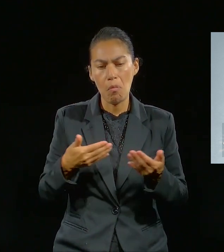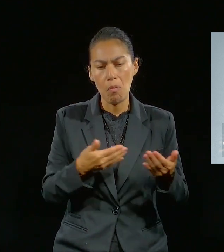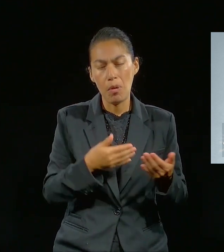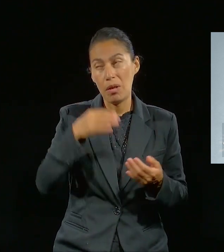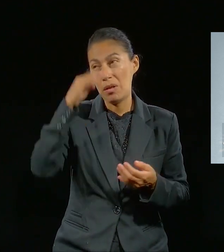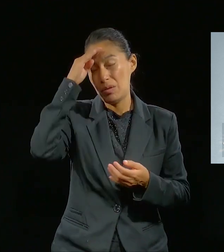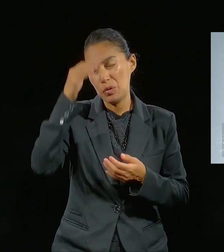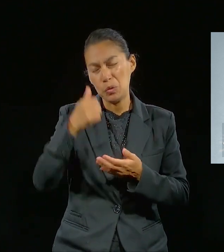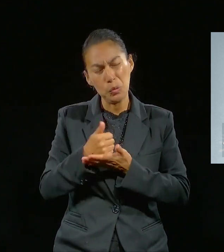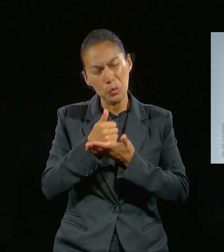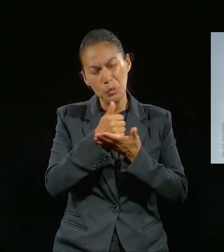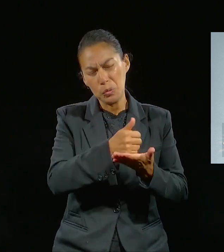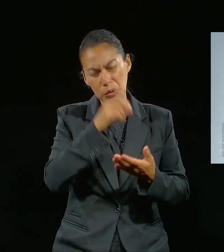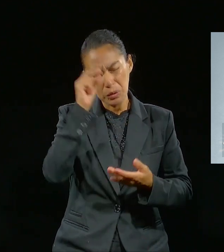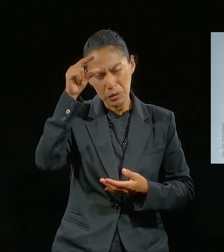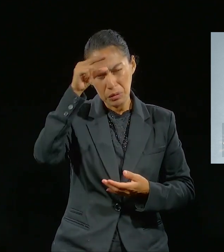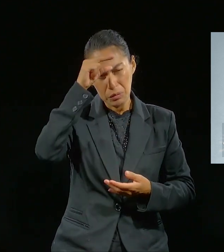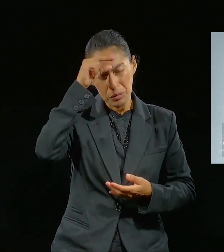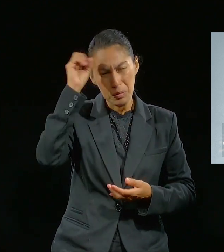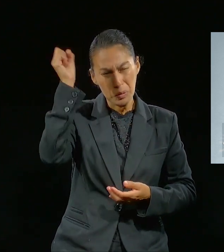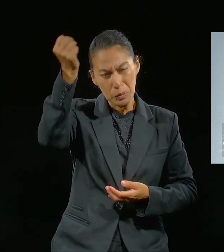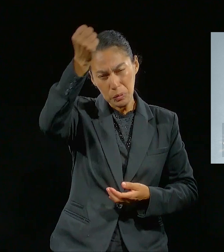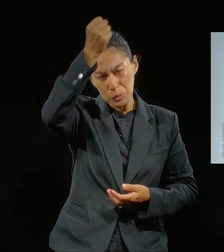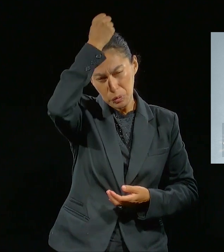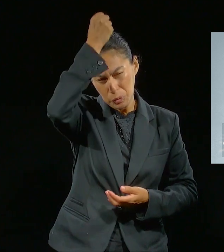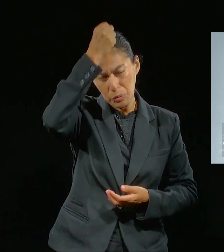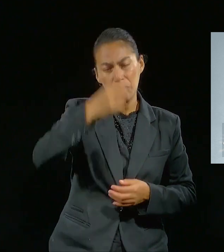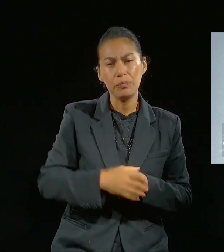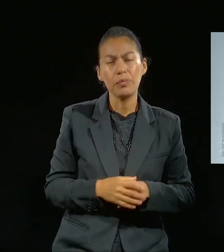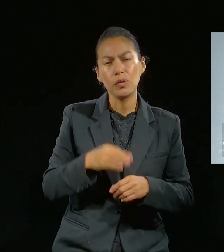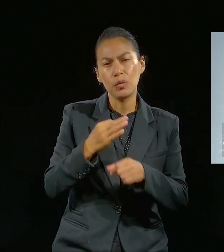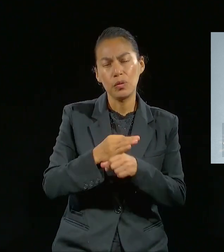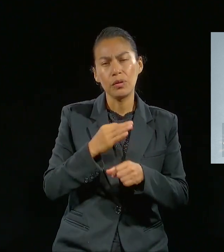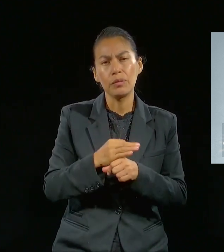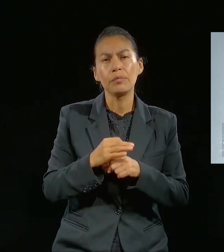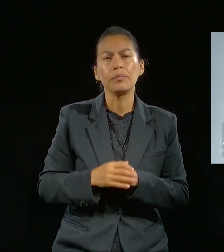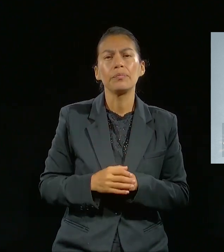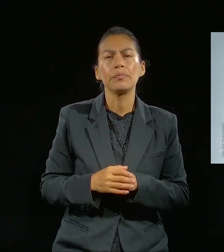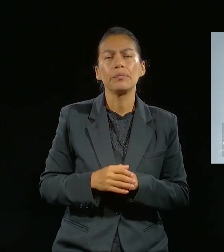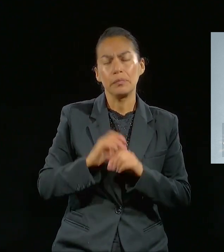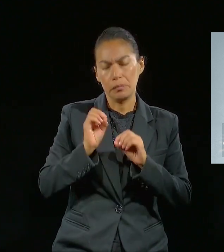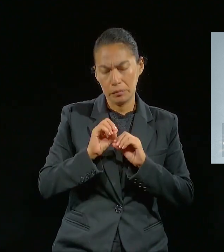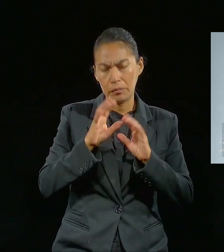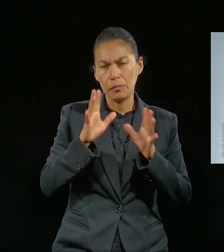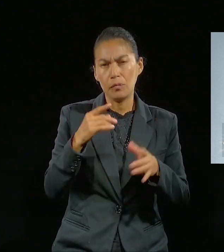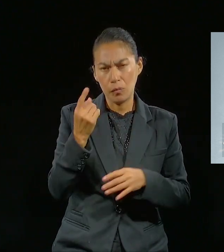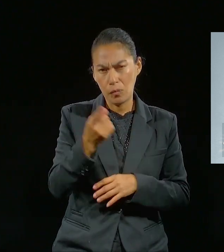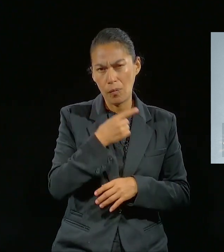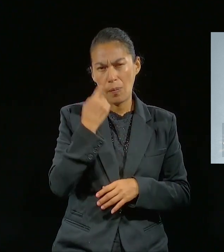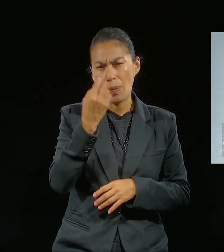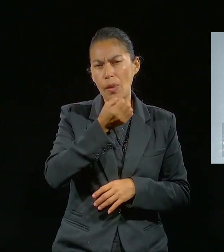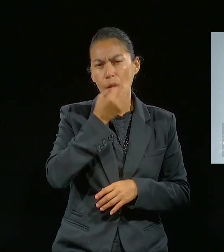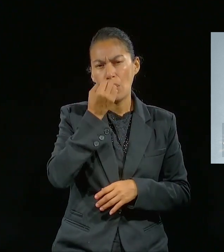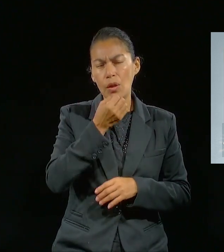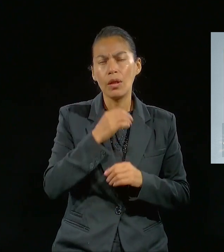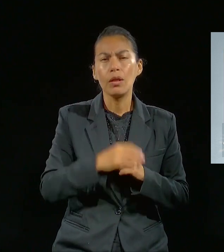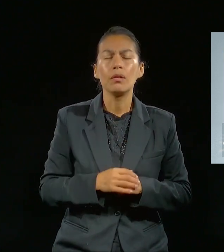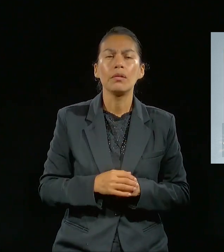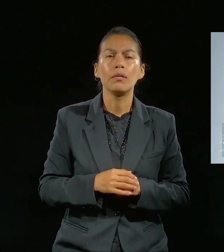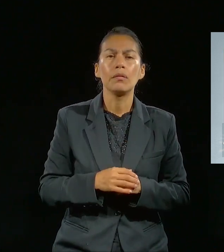Señor obre en ella, para que le dé sabiduría en esta etapa de su vida. Vamos a orar por ti